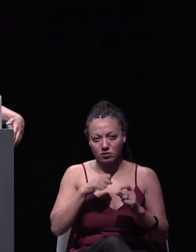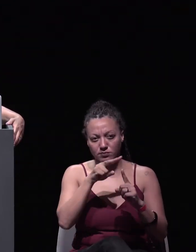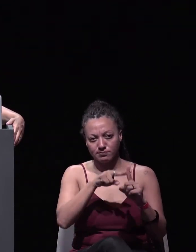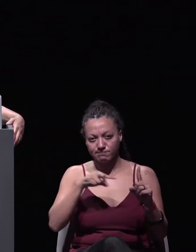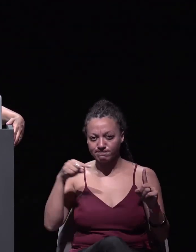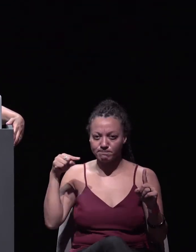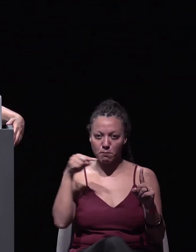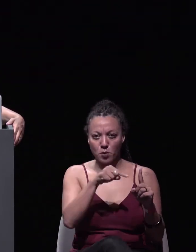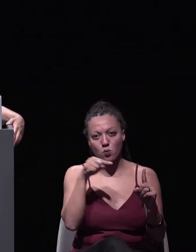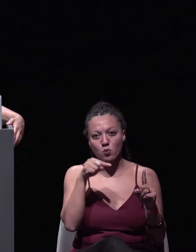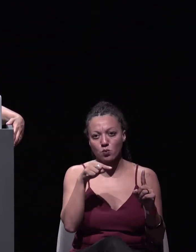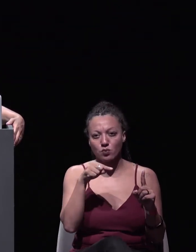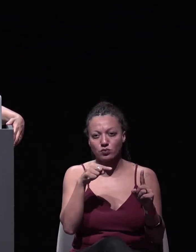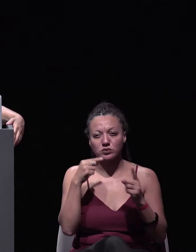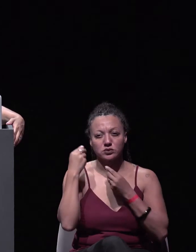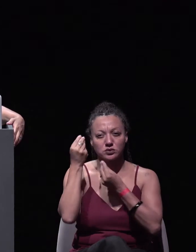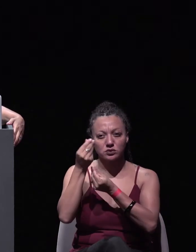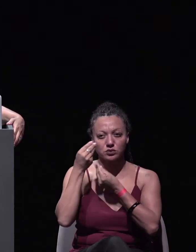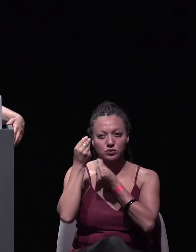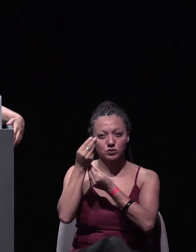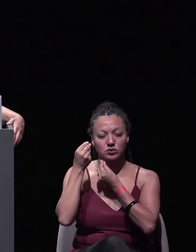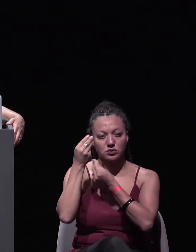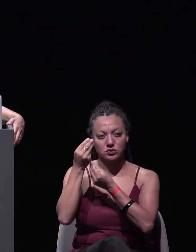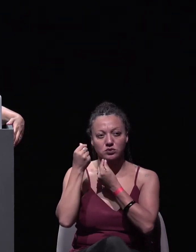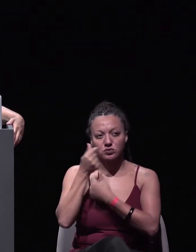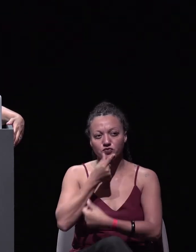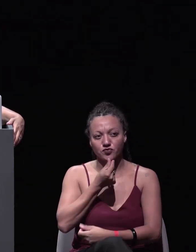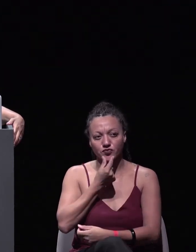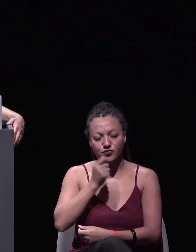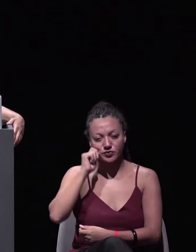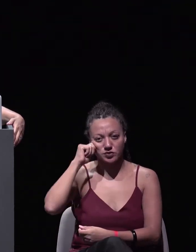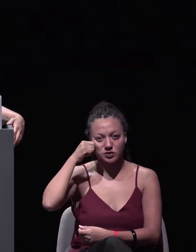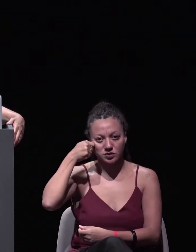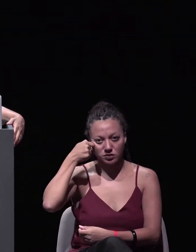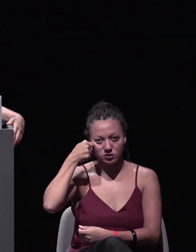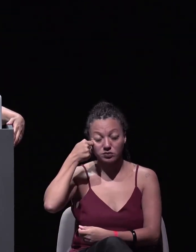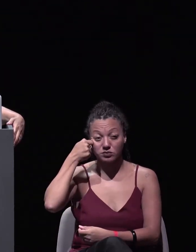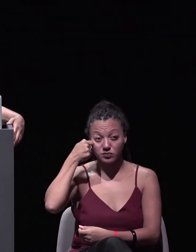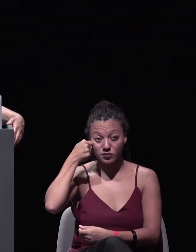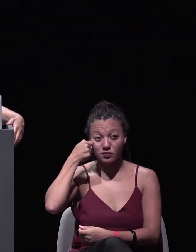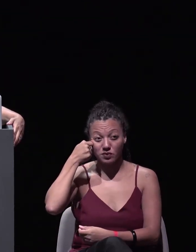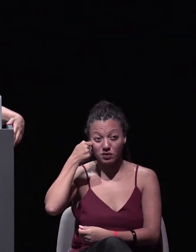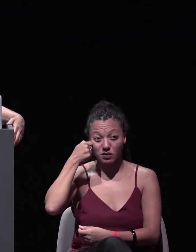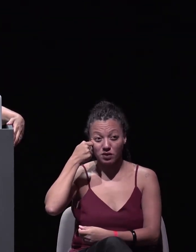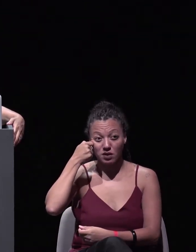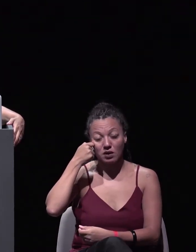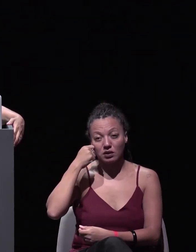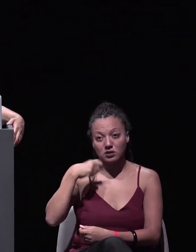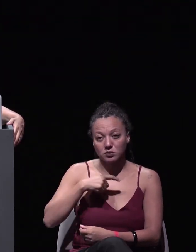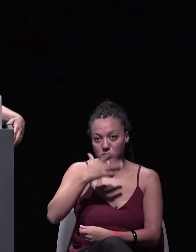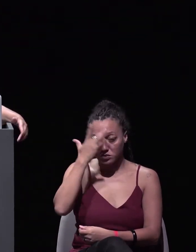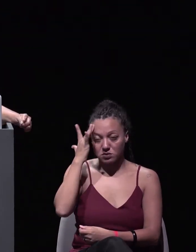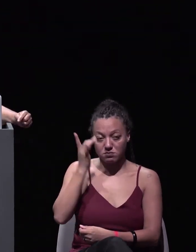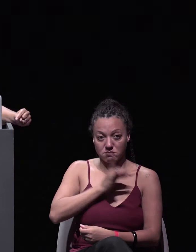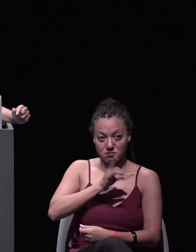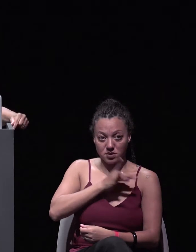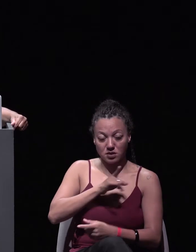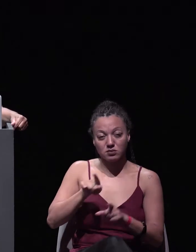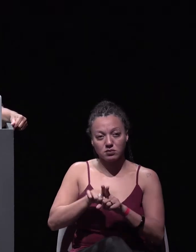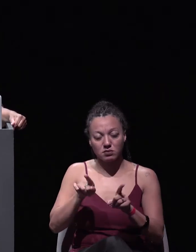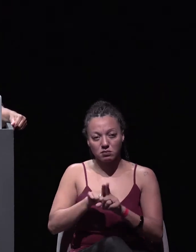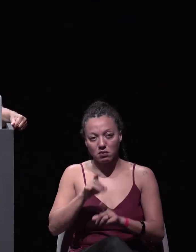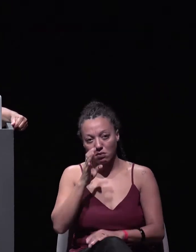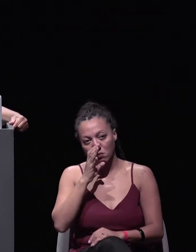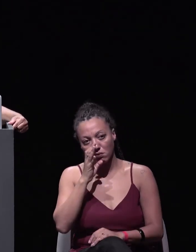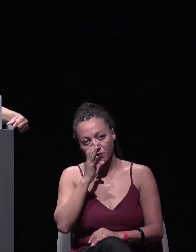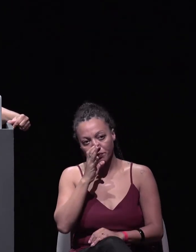da sexualidade superlativa do negro, que é uma construção temida e admirada, e onde o